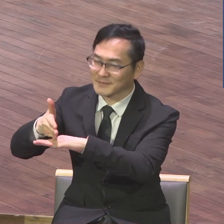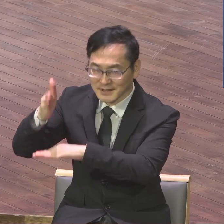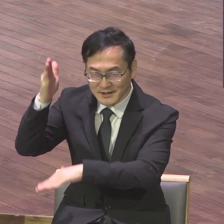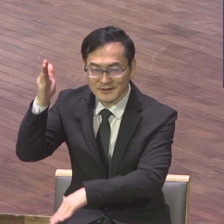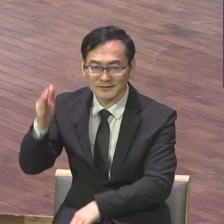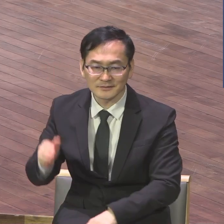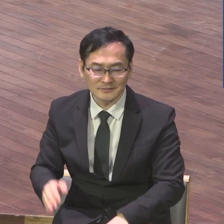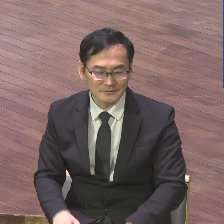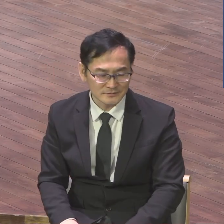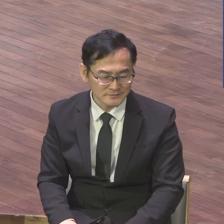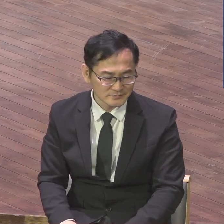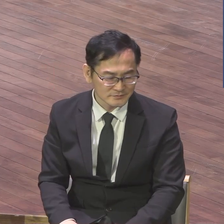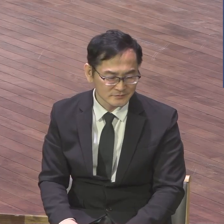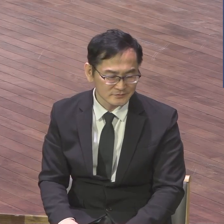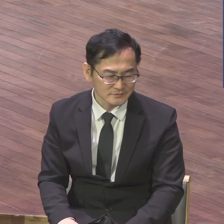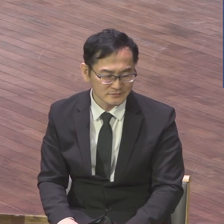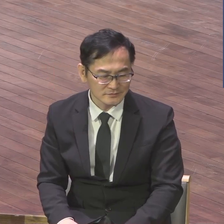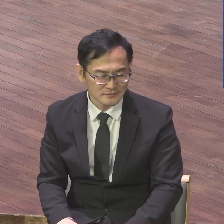기도 유카리스테오